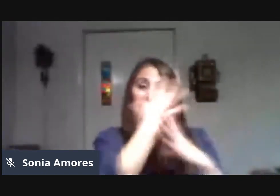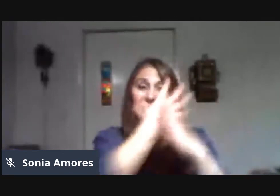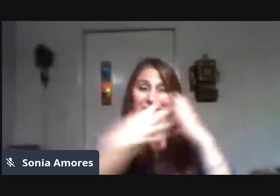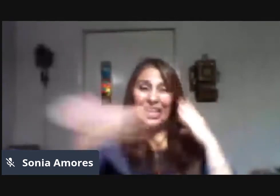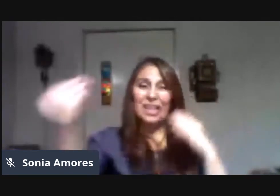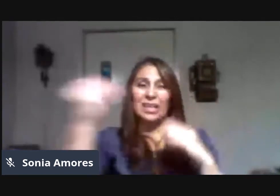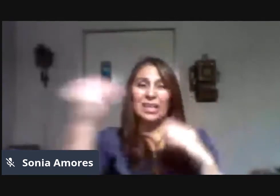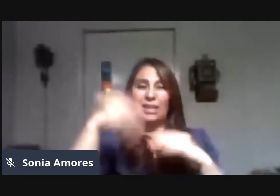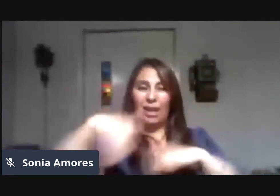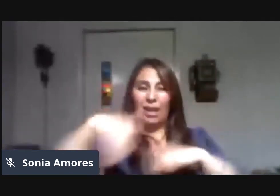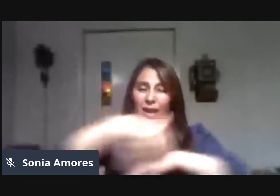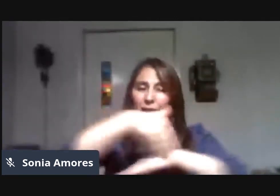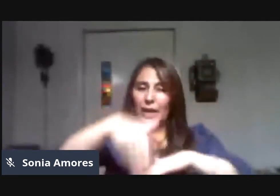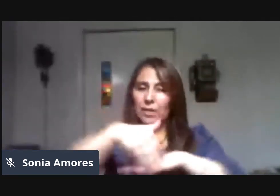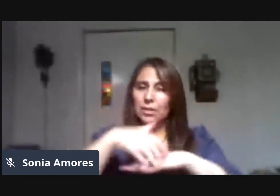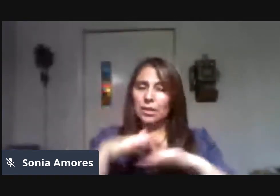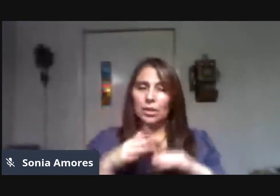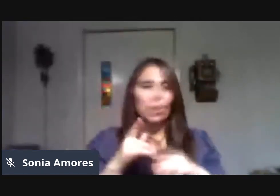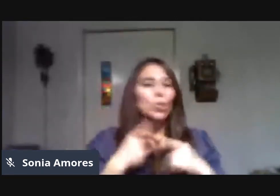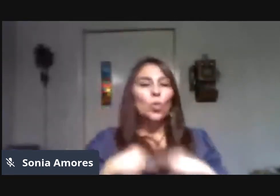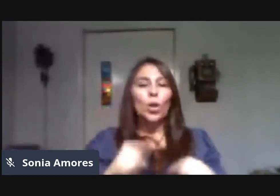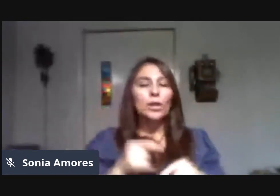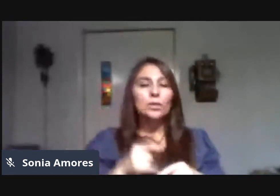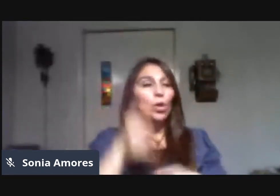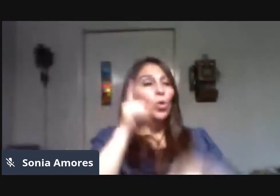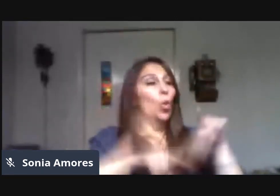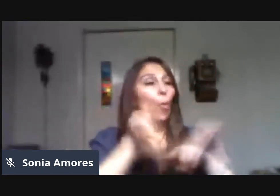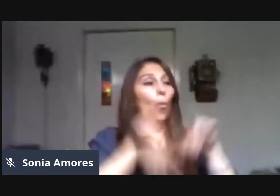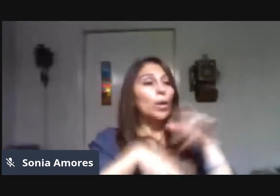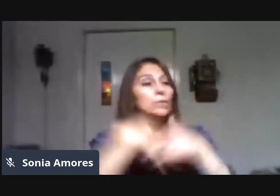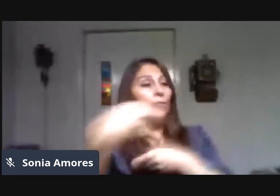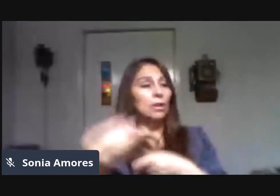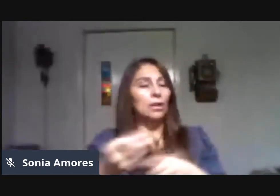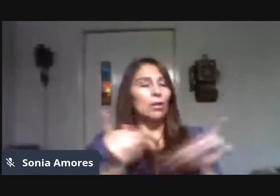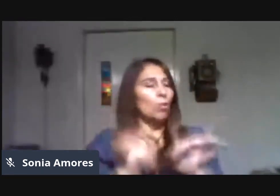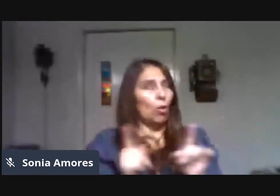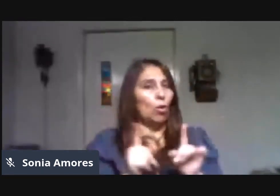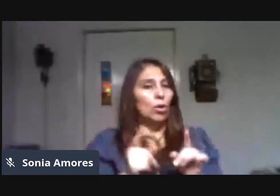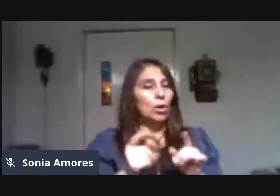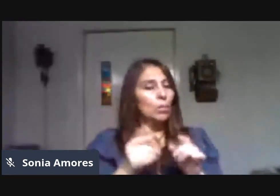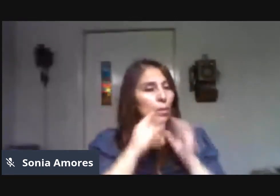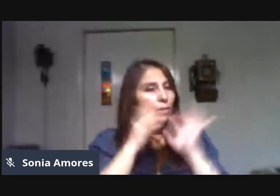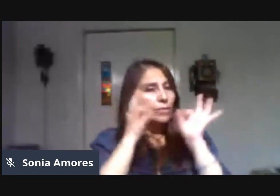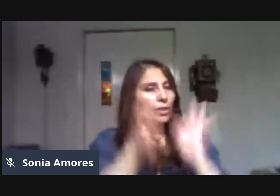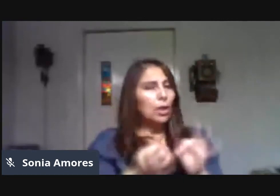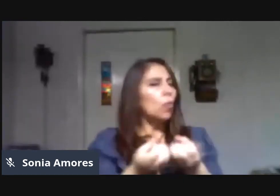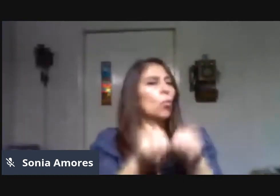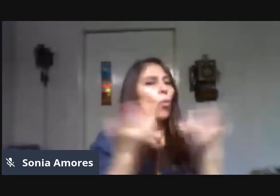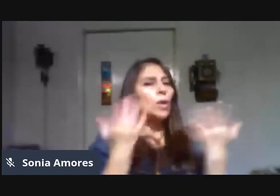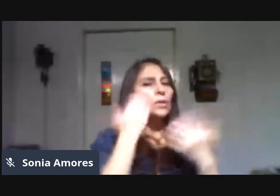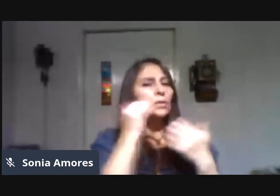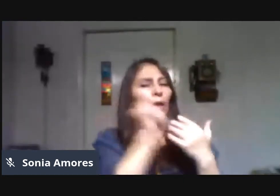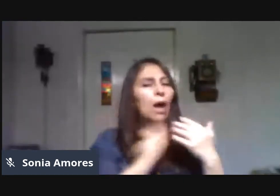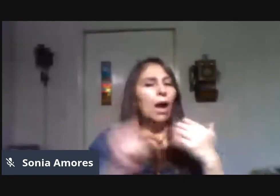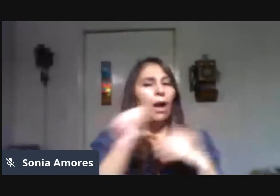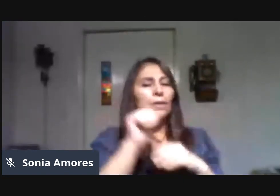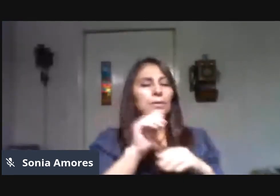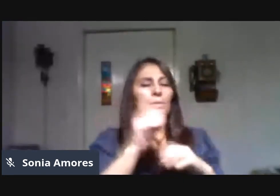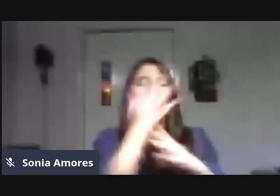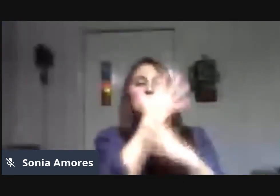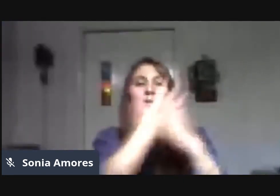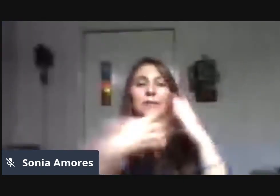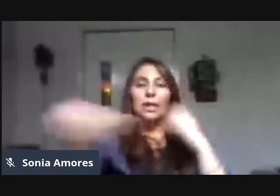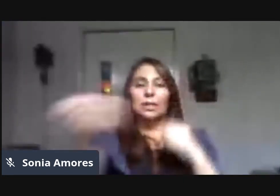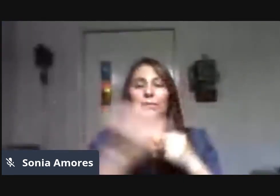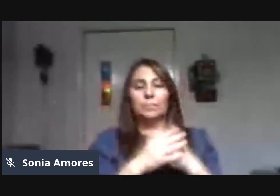exista una alerta real frente a los contagios del COVID. ¿Cuántas miles, millares de